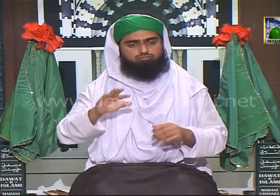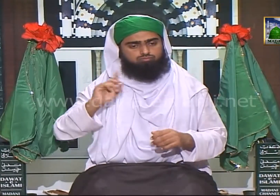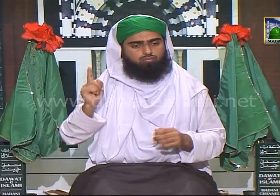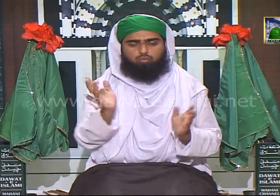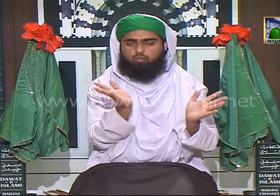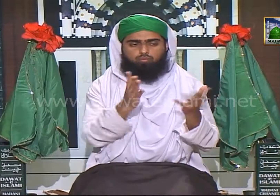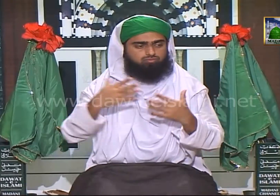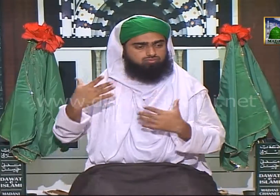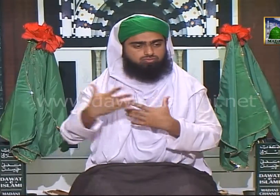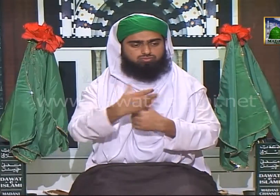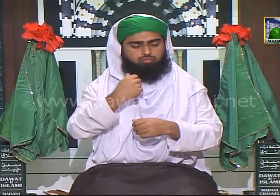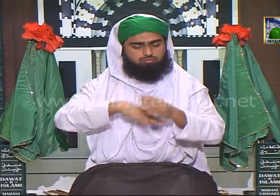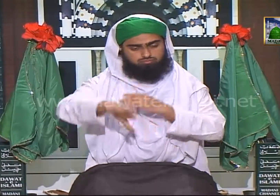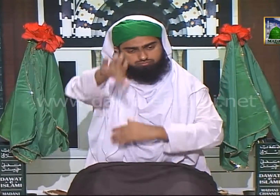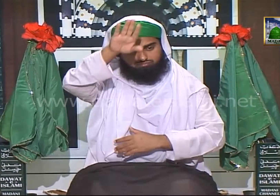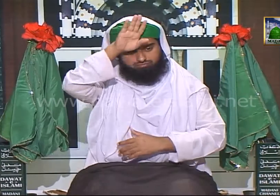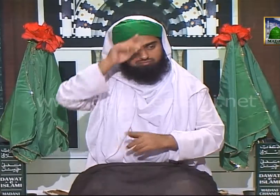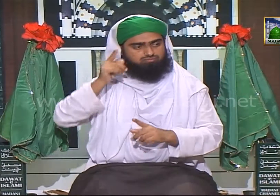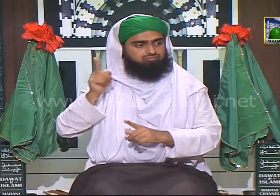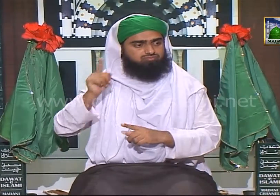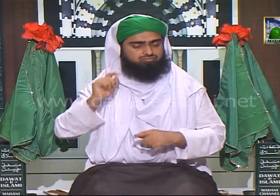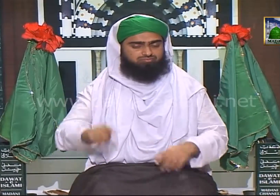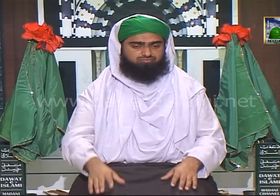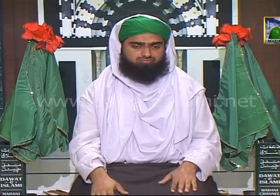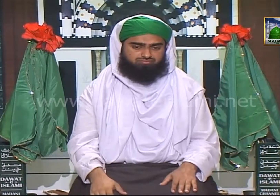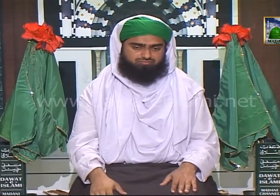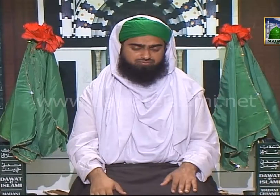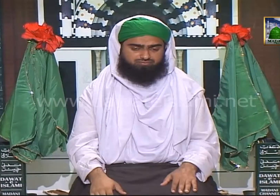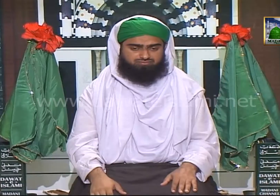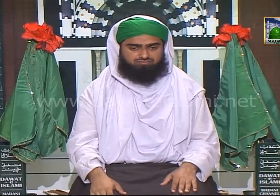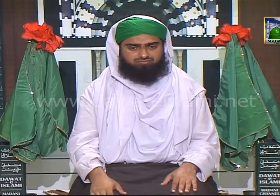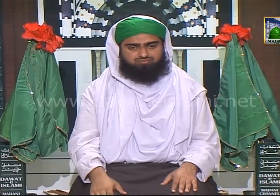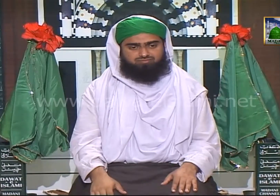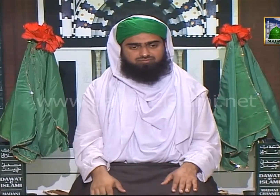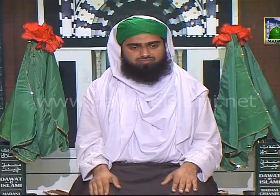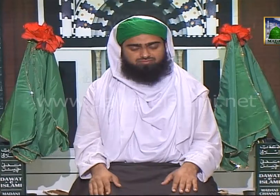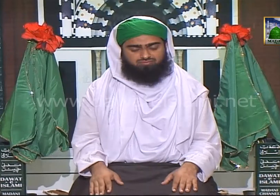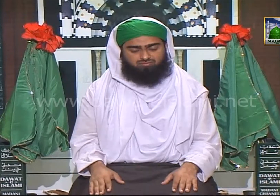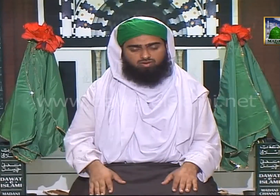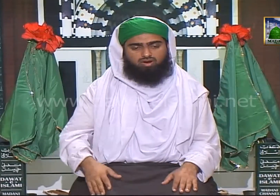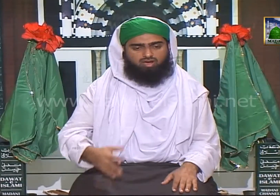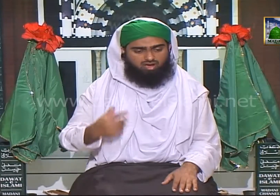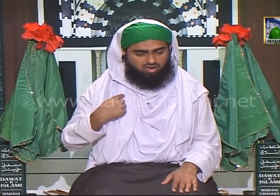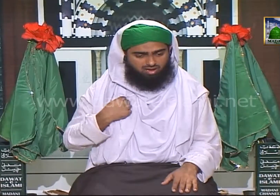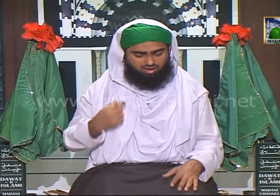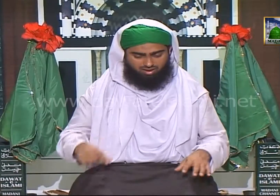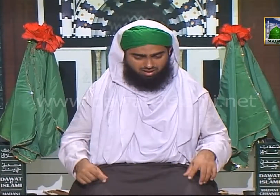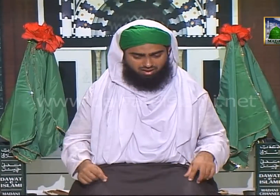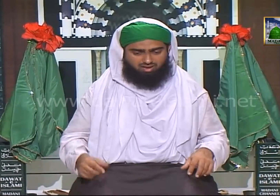ایسے زبردست فرما روا. لیکن آج کل تو چھوٹی سی کرسی آ جاتی ہے تو مزاج آسمان پر ہوتا ہے, کپڑے